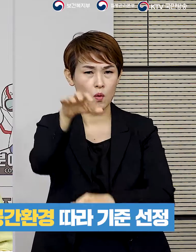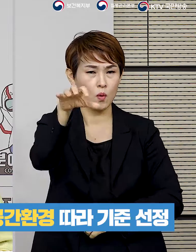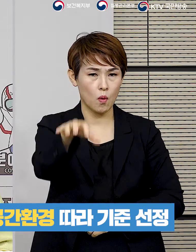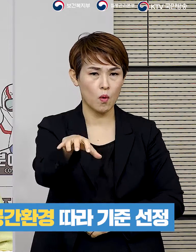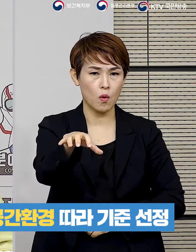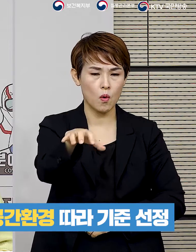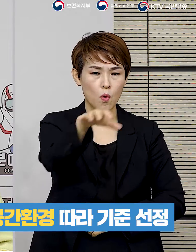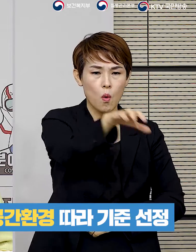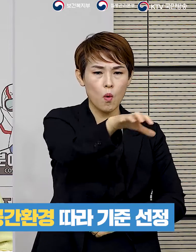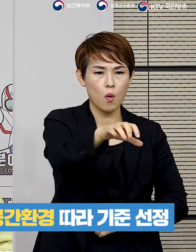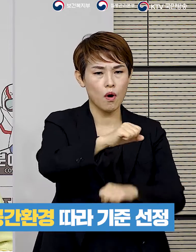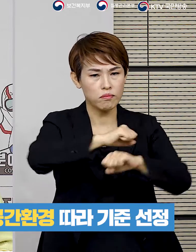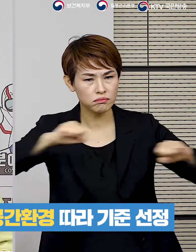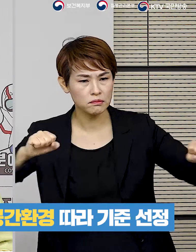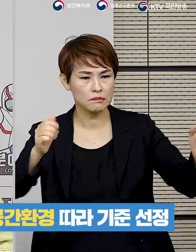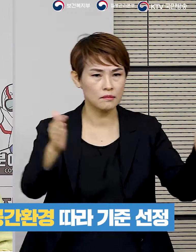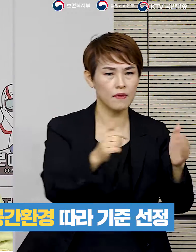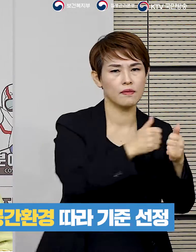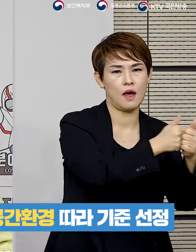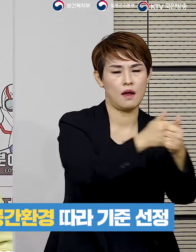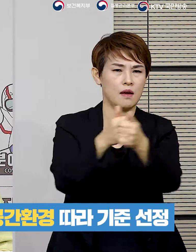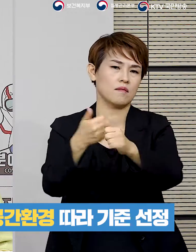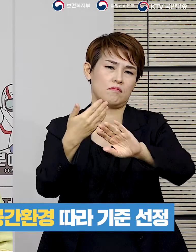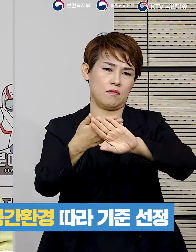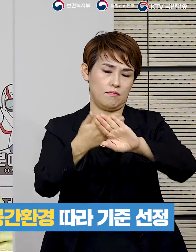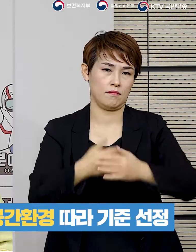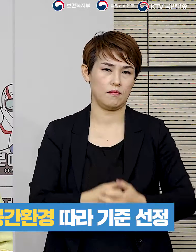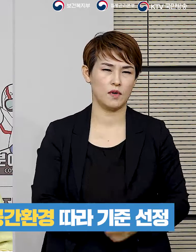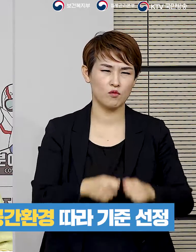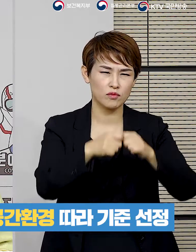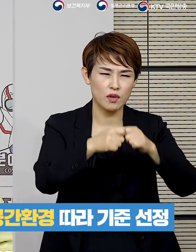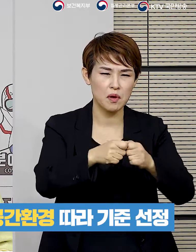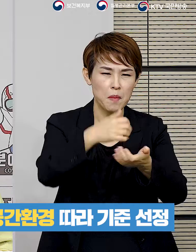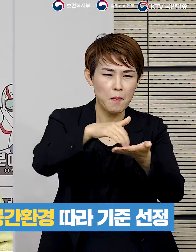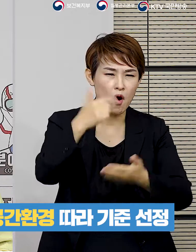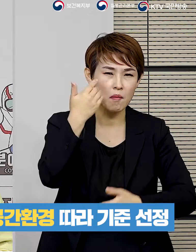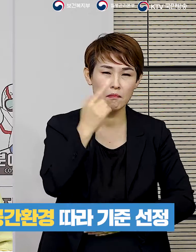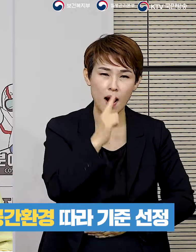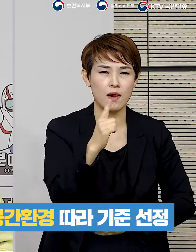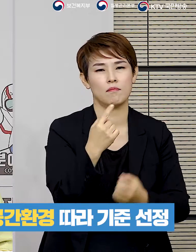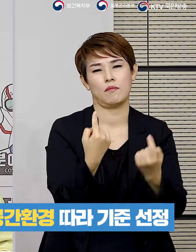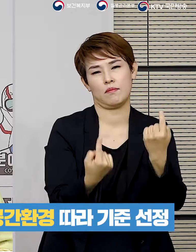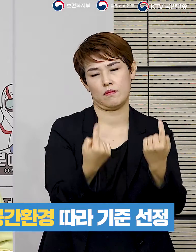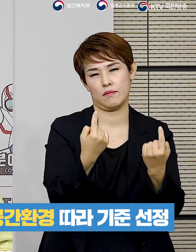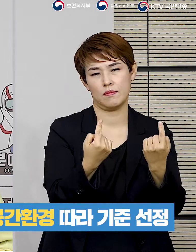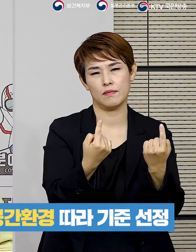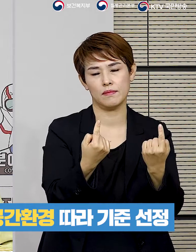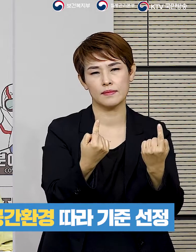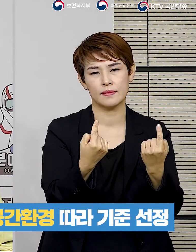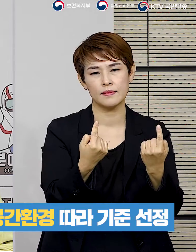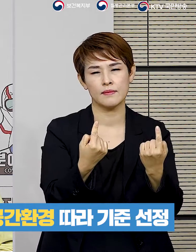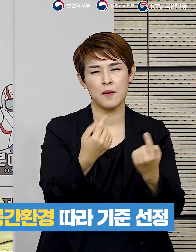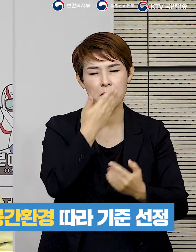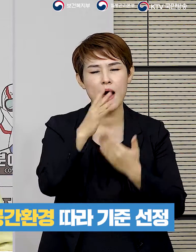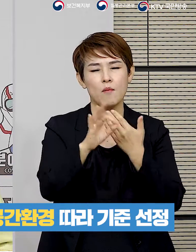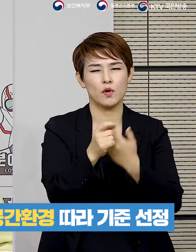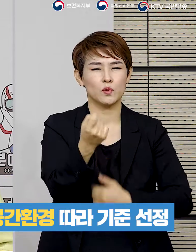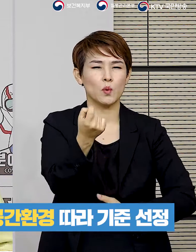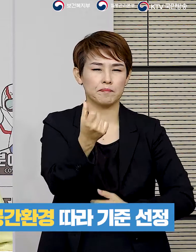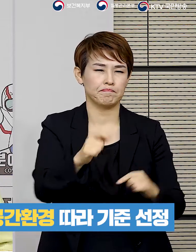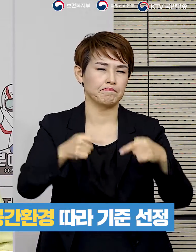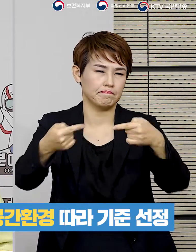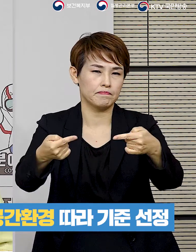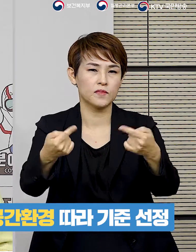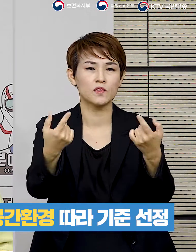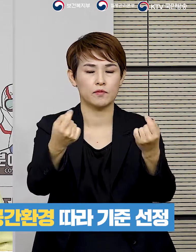환경에 따라서 최소 인원의 기준이 달라질 수 있다라고 봤기 때문에 구체적인 수치보다는 가장 최소한도로 좀 인원을